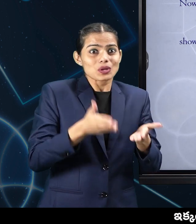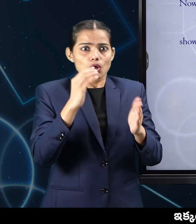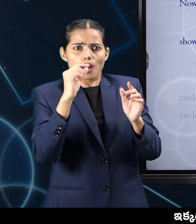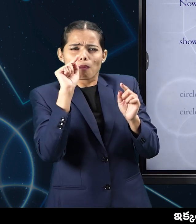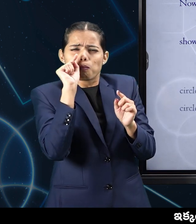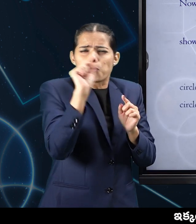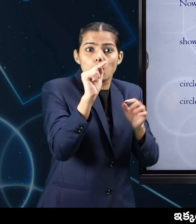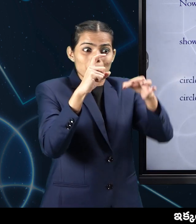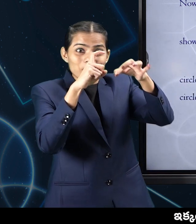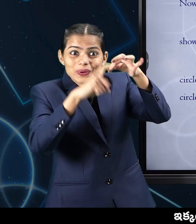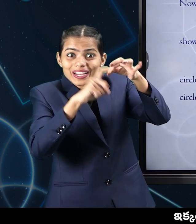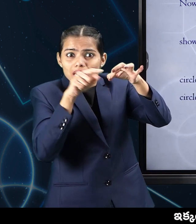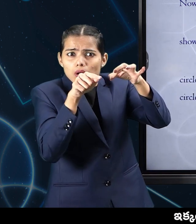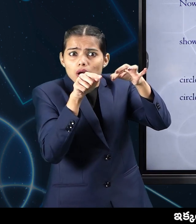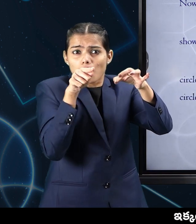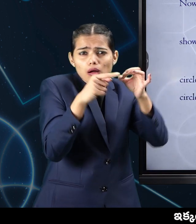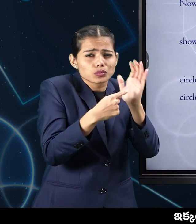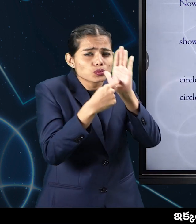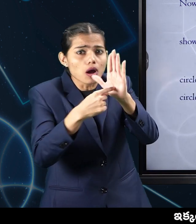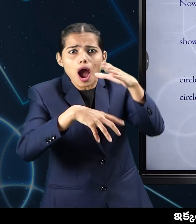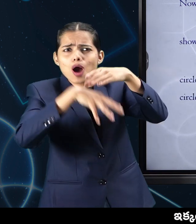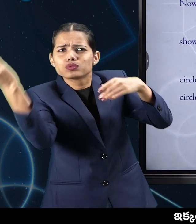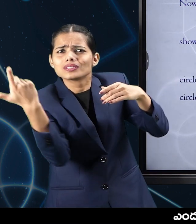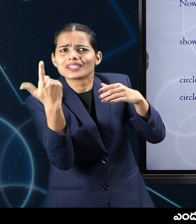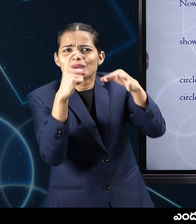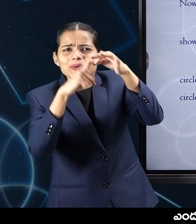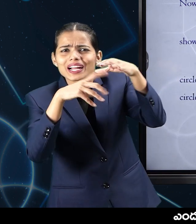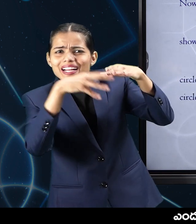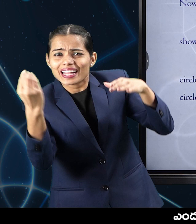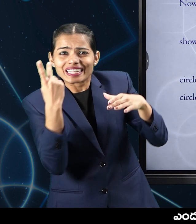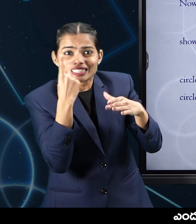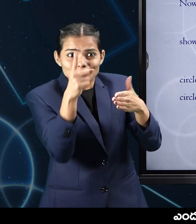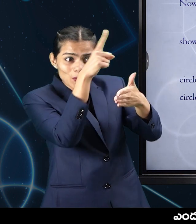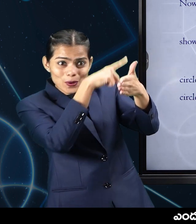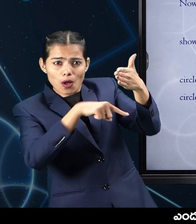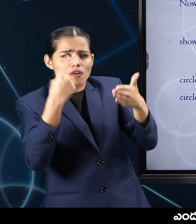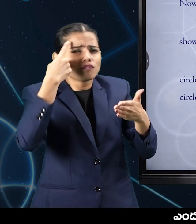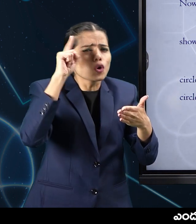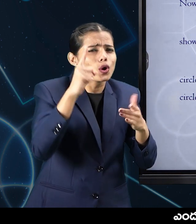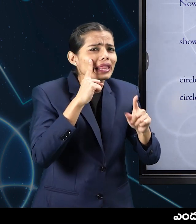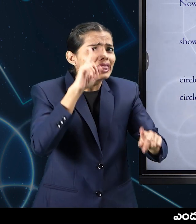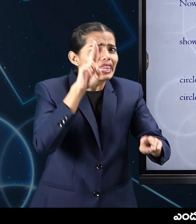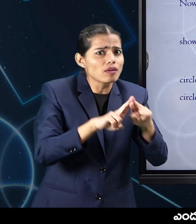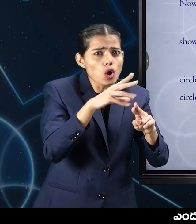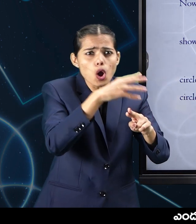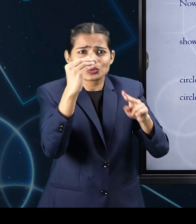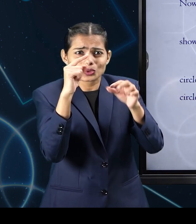ఇక్కడ పాయింట్ Q సర్కిల్ వెలుపల ఉండాలి, ఎందుకంటే Q పాయింట్ సర్కిల్ లోపల ఉంటే